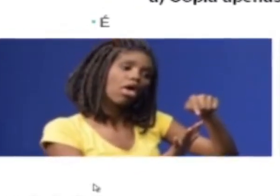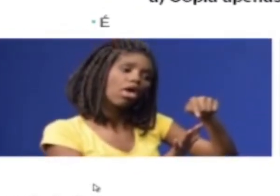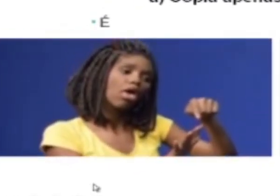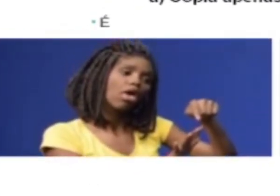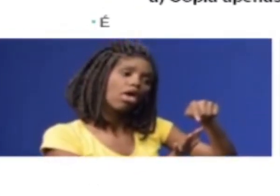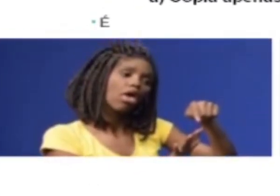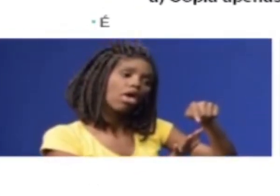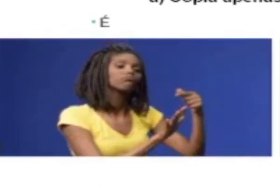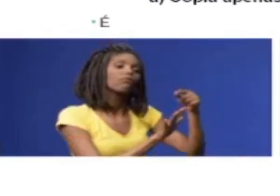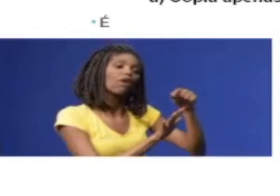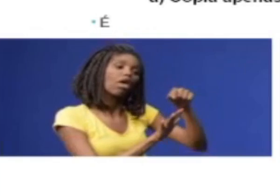Olha a boca.